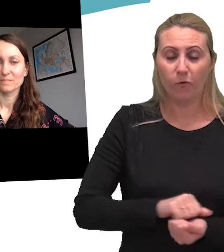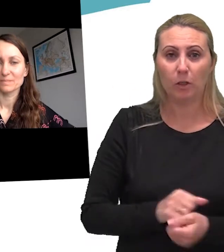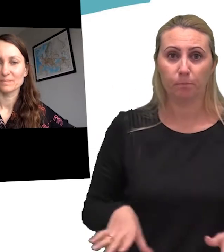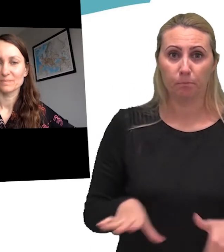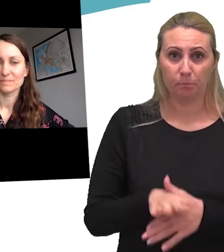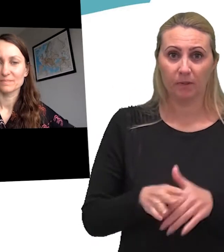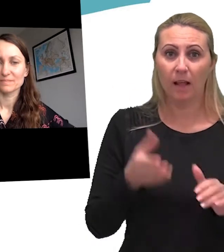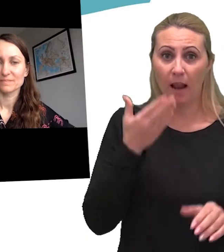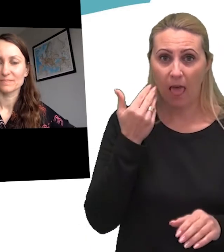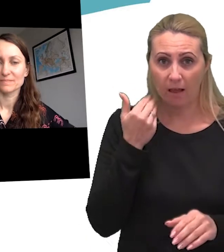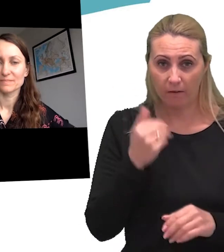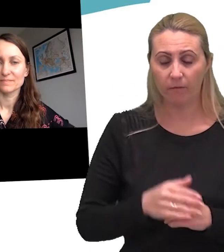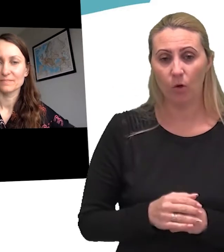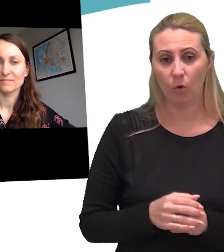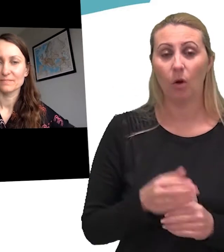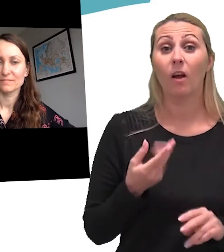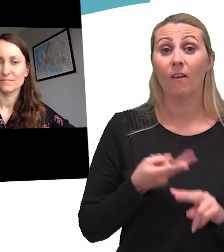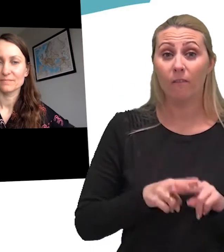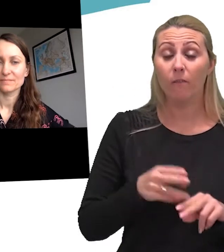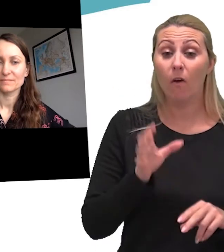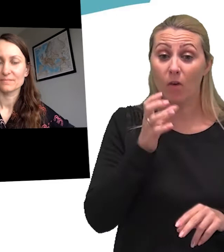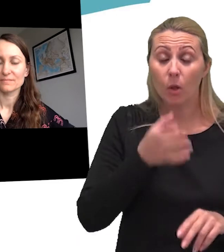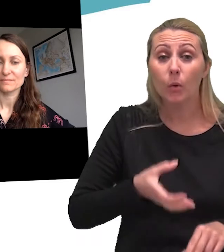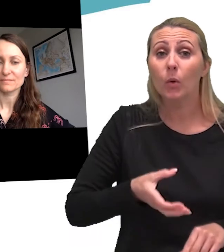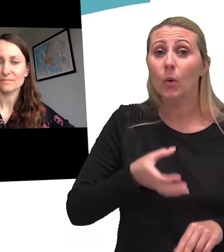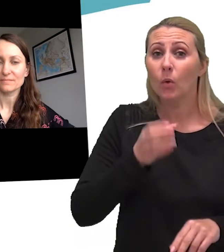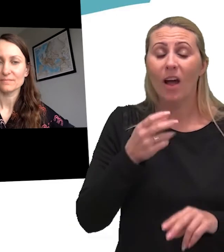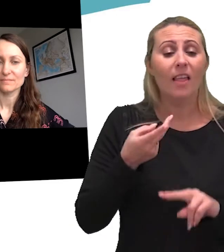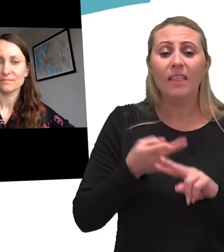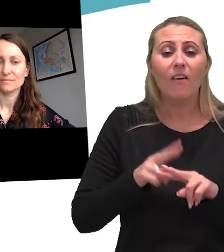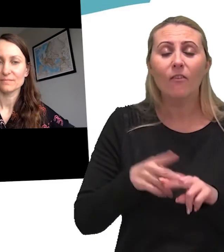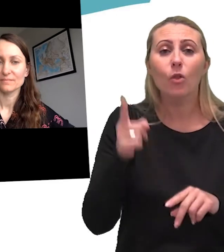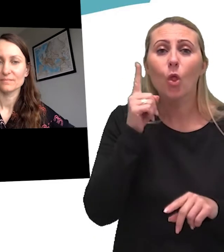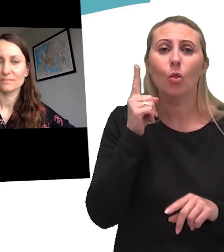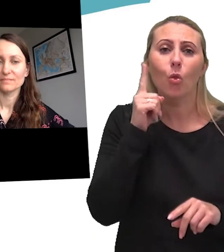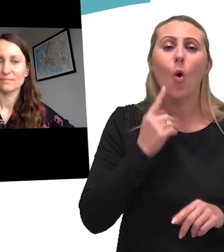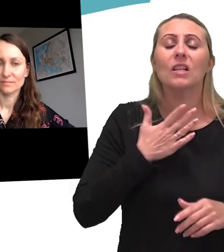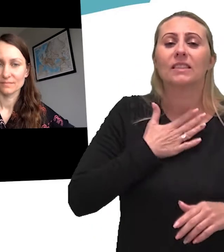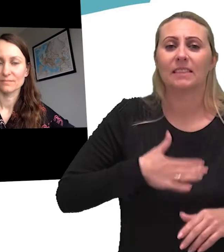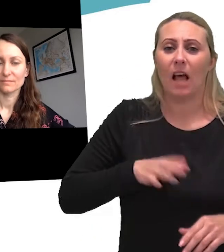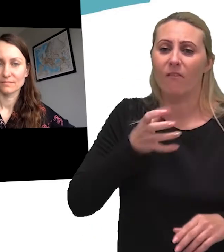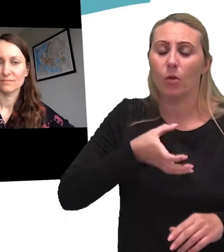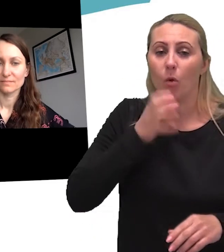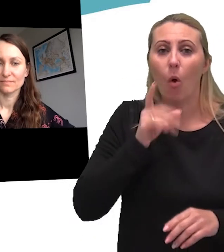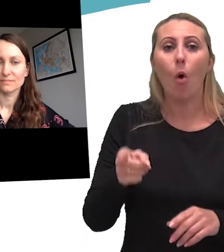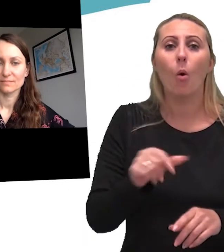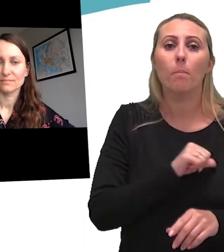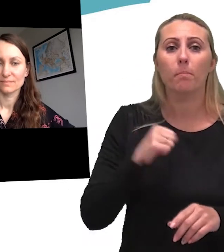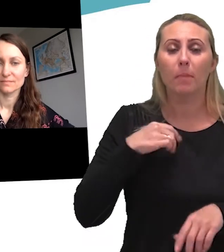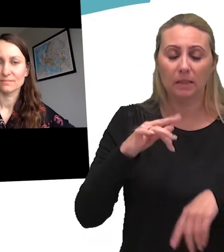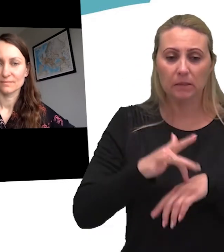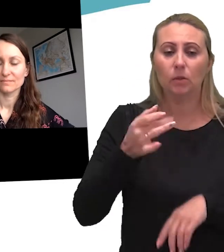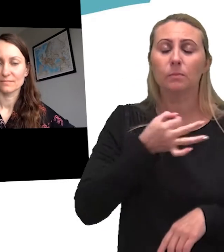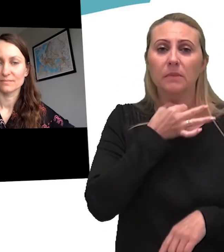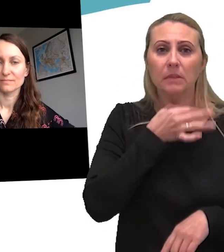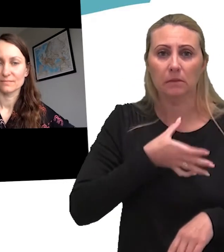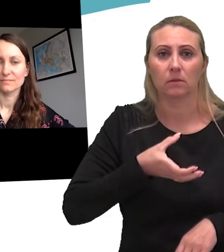labai gerai yra vanduo, todėl, kad vandens vaikas išgers ne dėl to, kad jam skanu, o jisai gers tiek, kiek jam